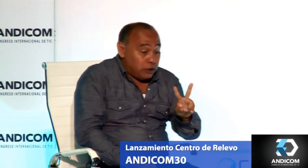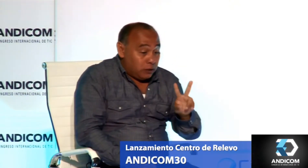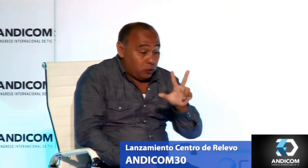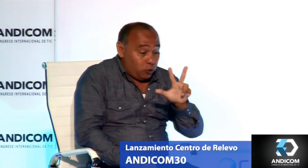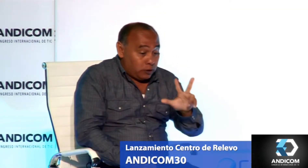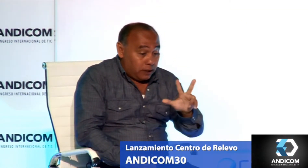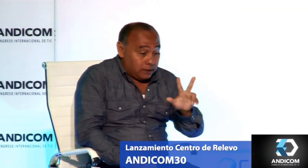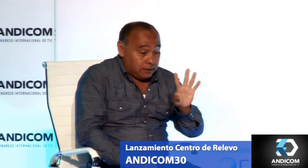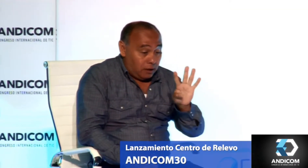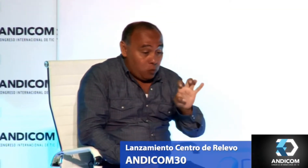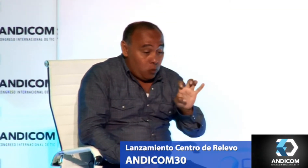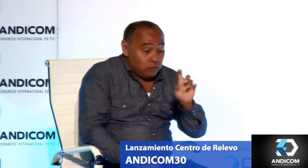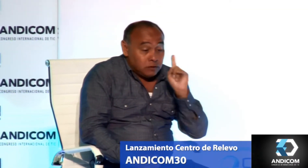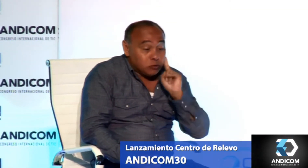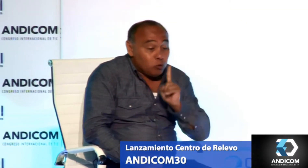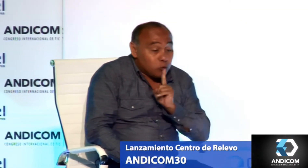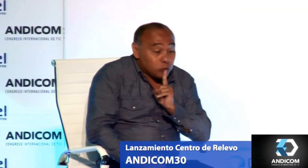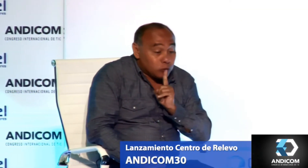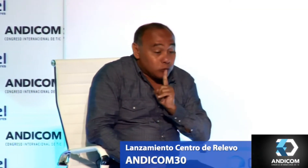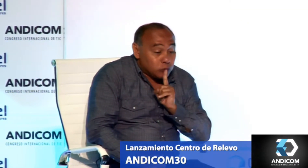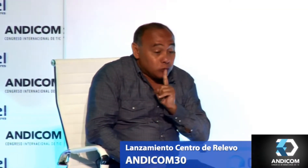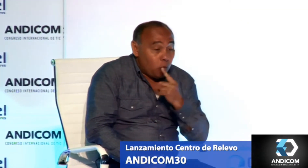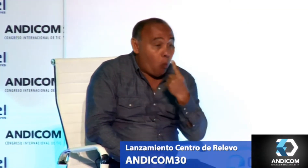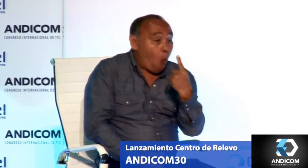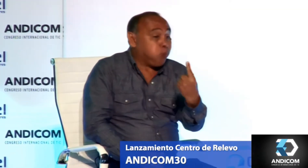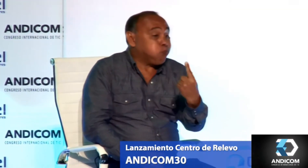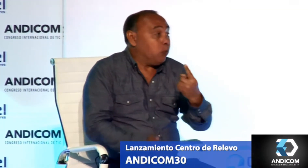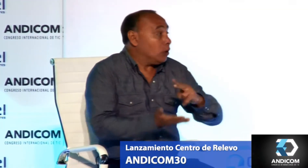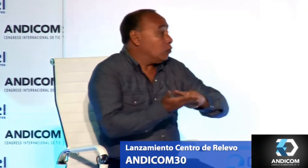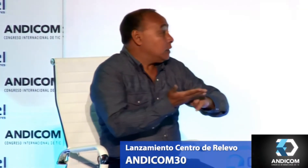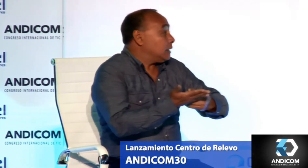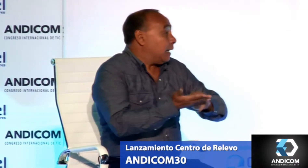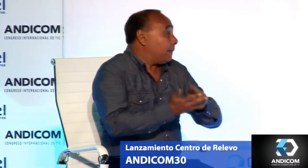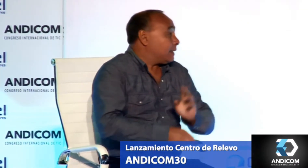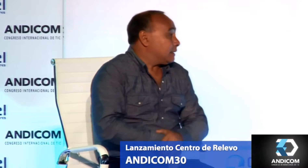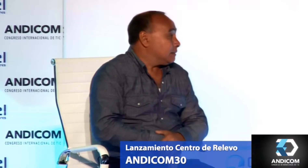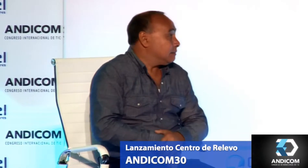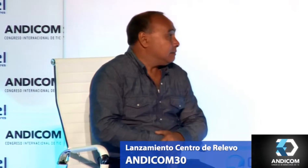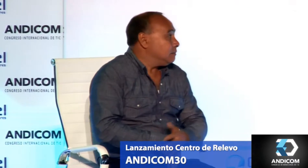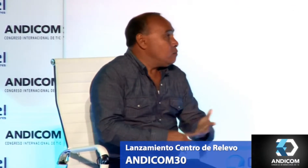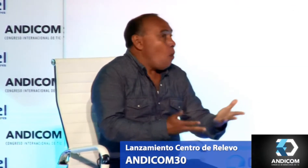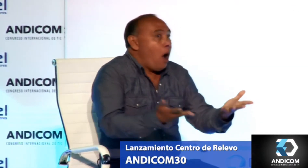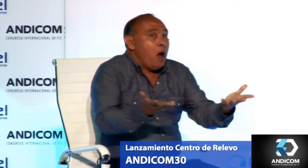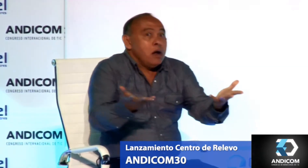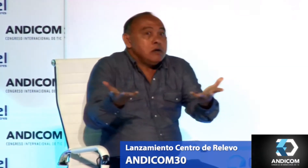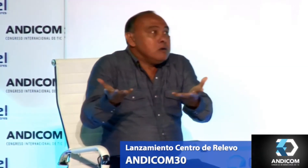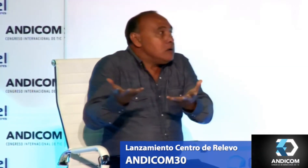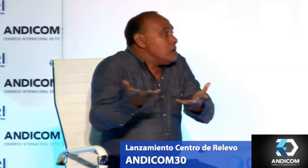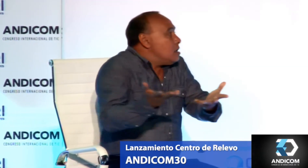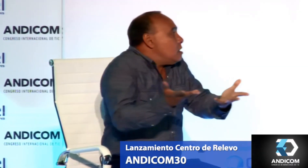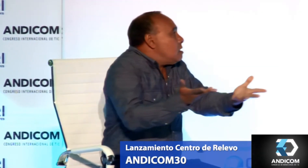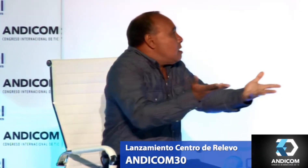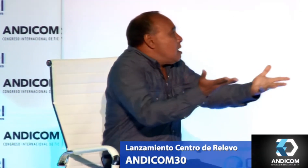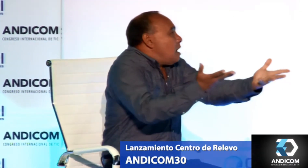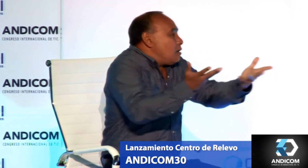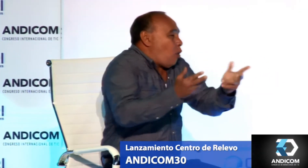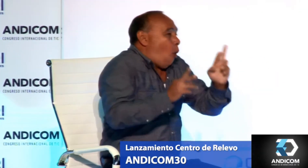intérpretes. Tenemos la estadística de que por cada 239 personas sordas tenemos un solo intérprete. O